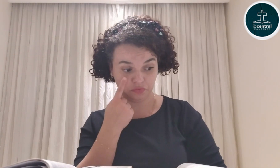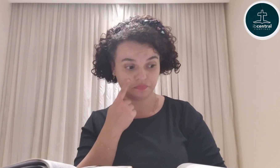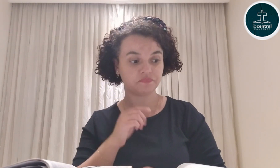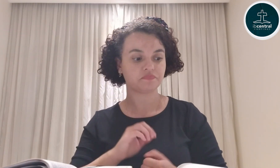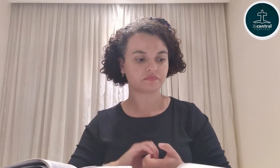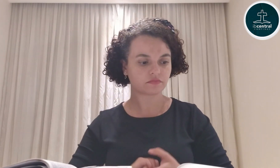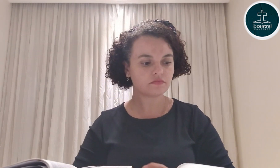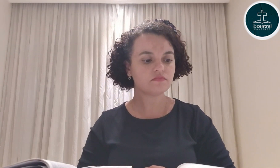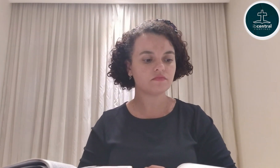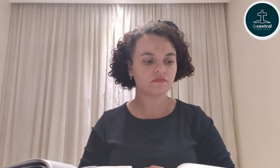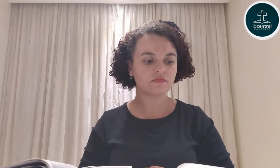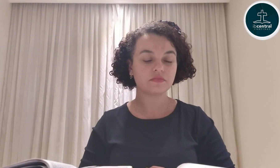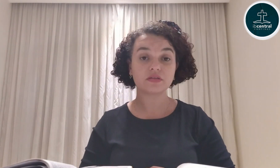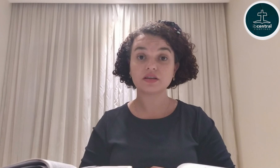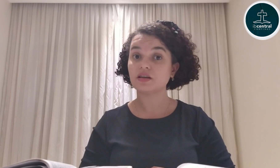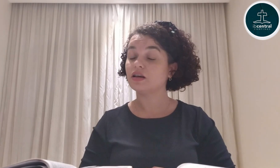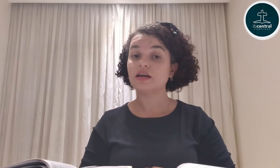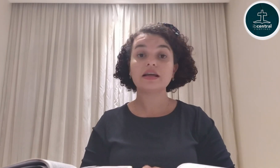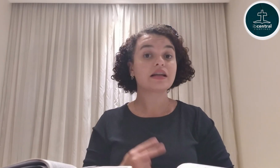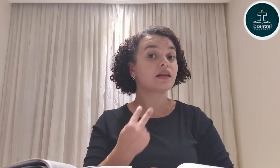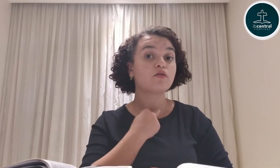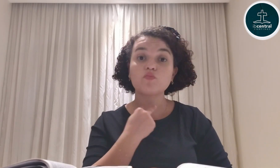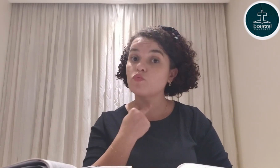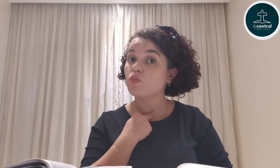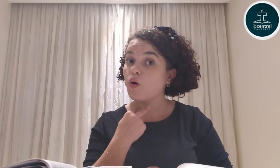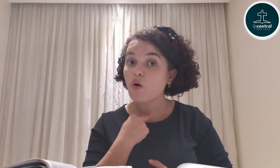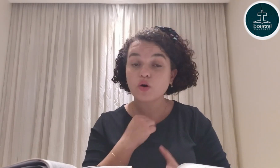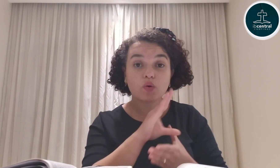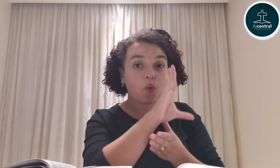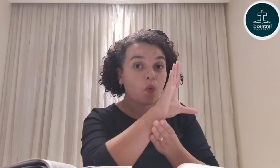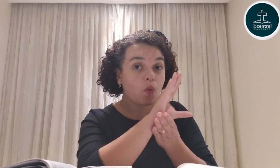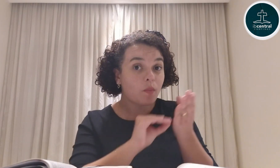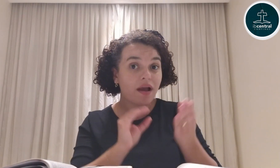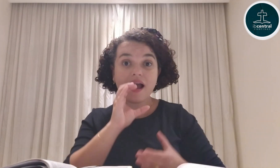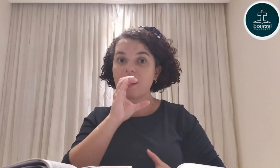de seu irmão eram justas. Viram?